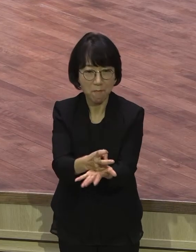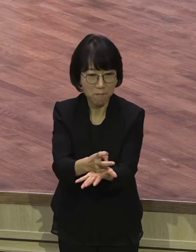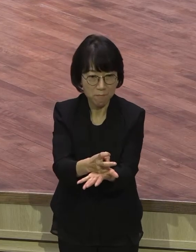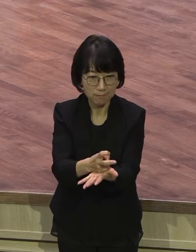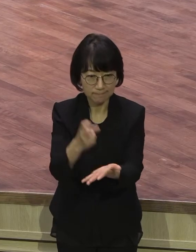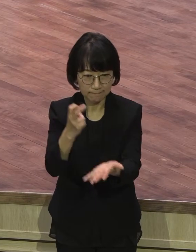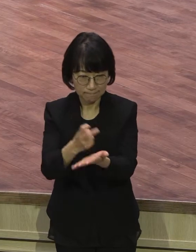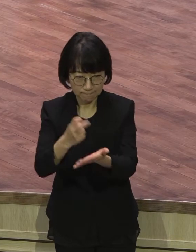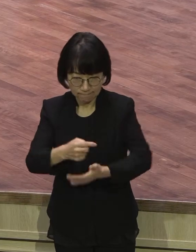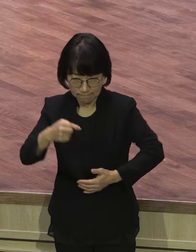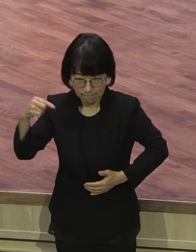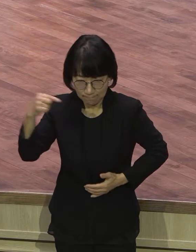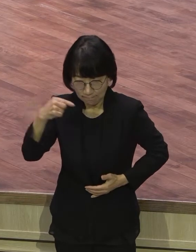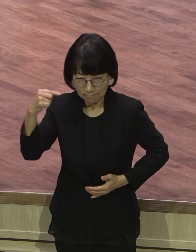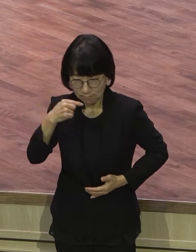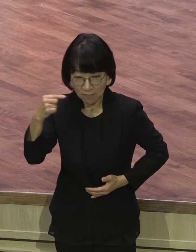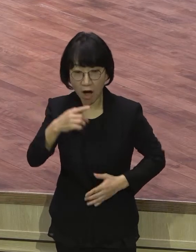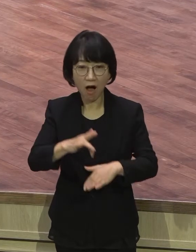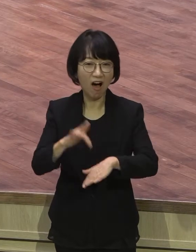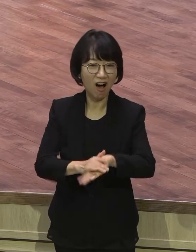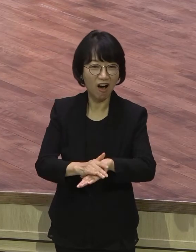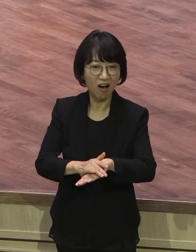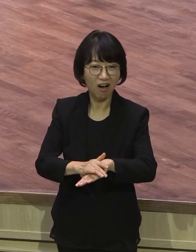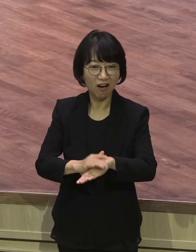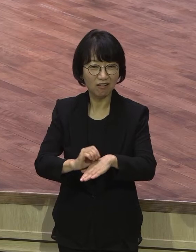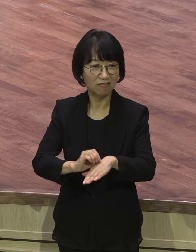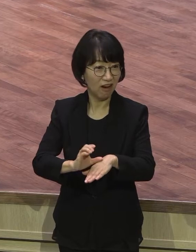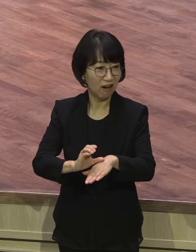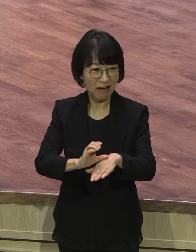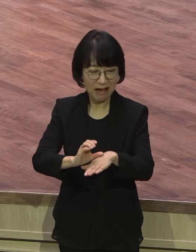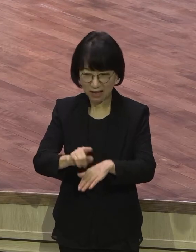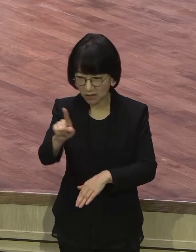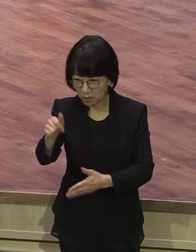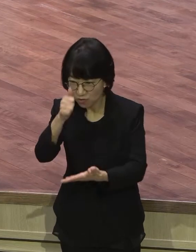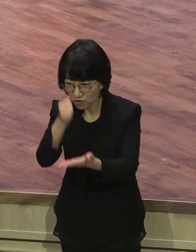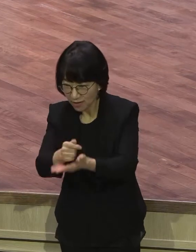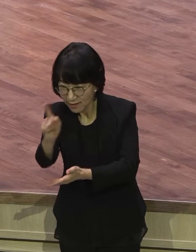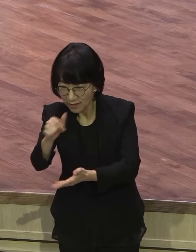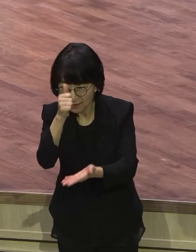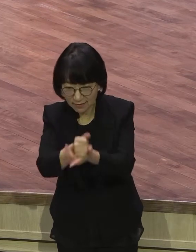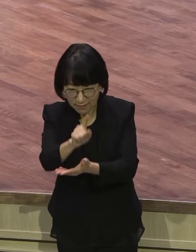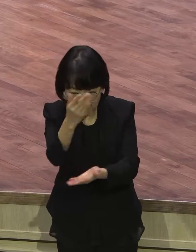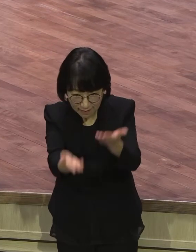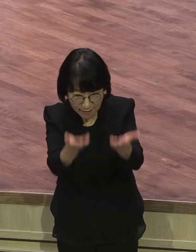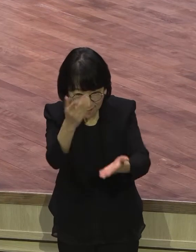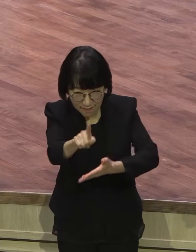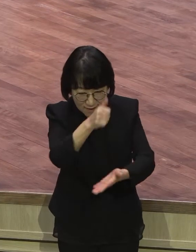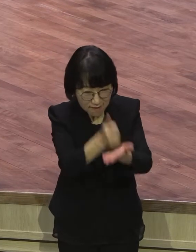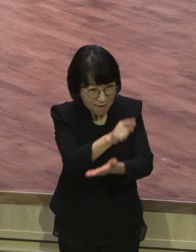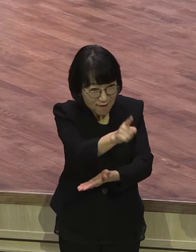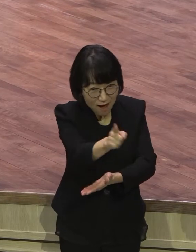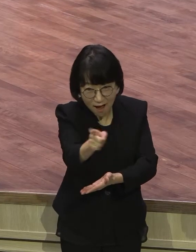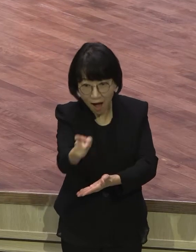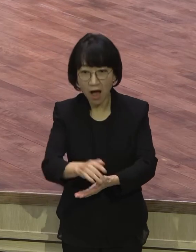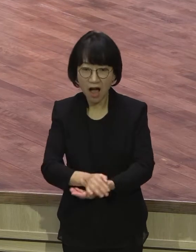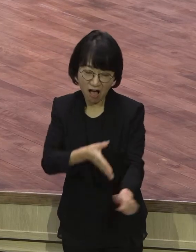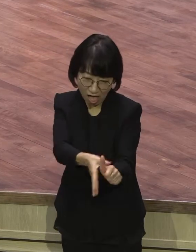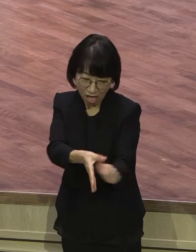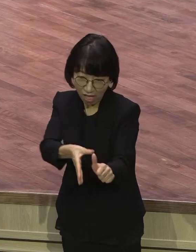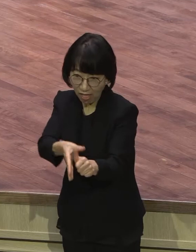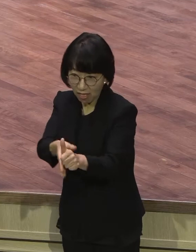율법주의. 그러니까 율법주의 있다 보니까 계속 정지하고 비판하고 판단하고. 율법은 죽이고